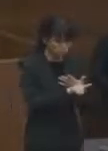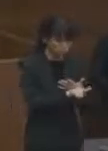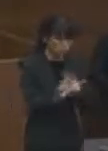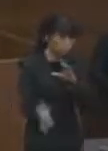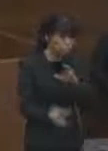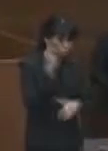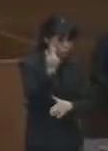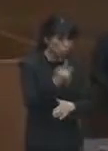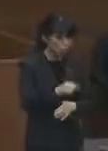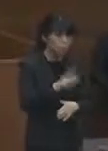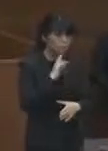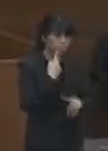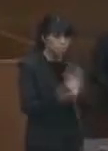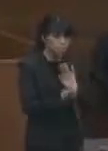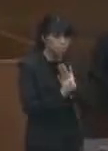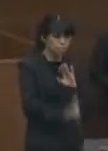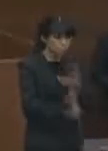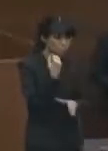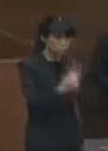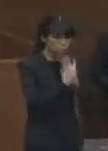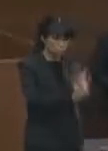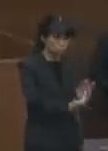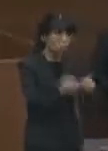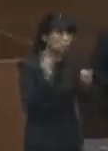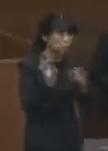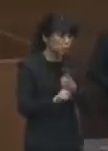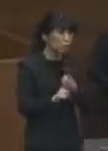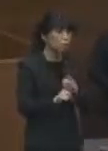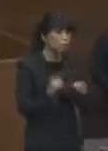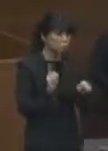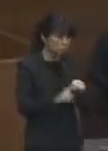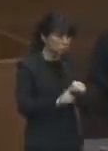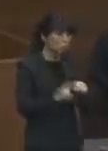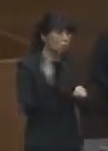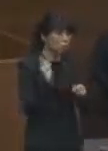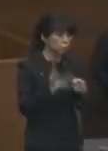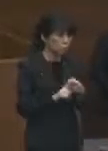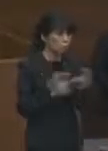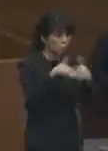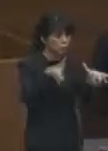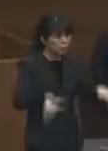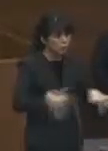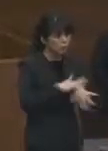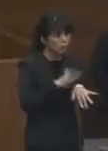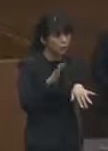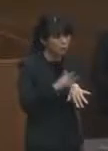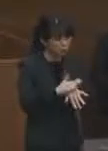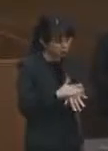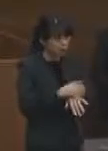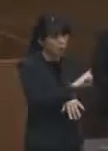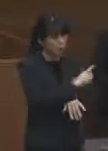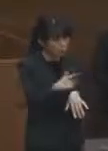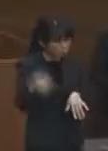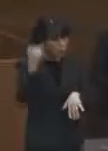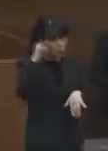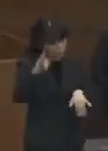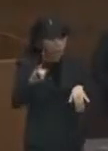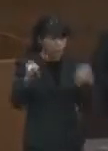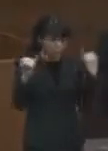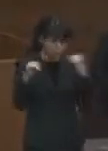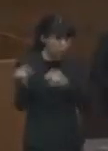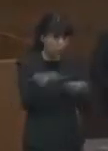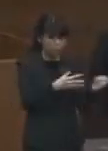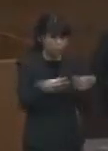祥事の再発防止につながるよう、業務内容の見直しや組織の在り方などについて意見交換を